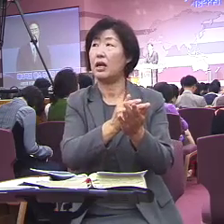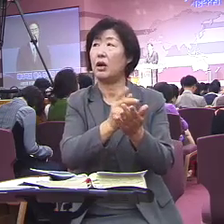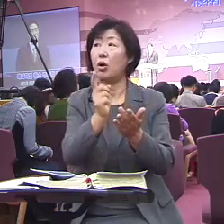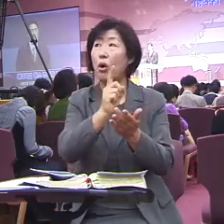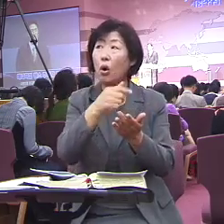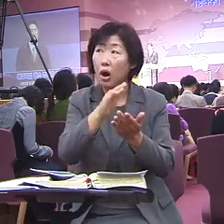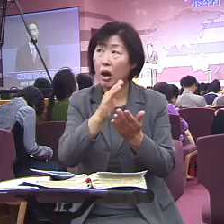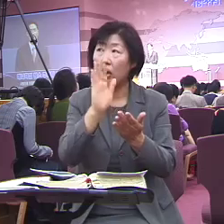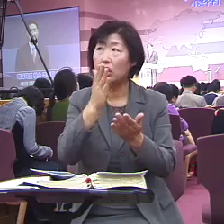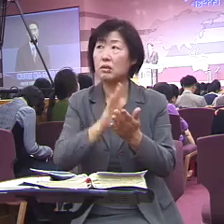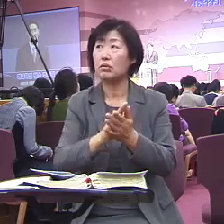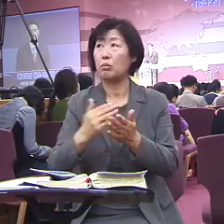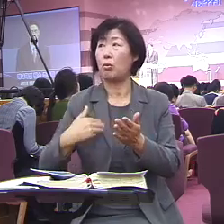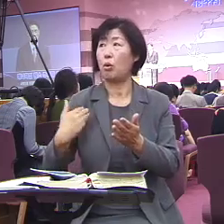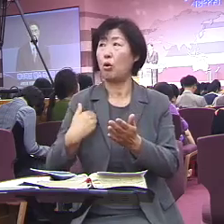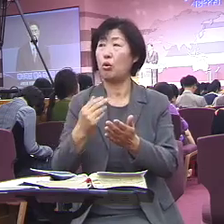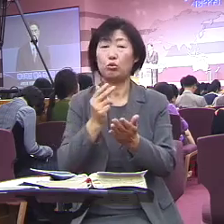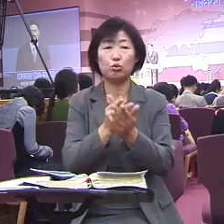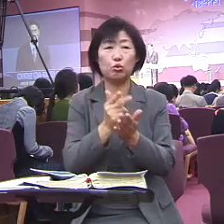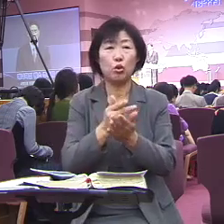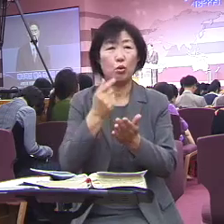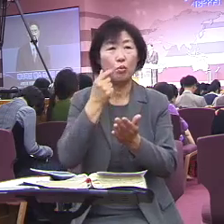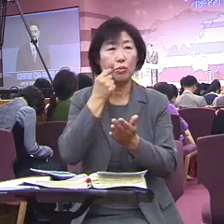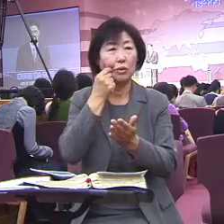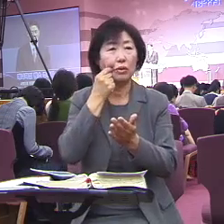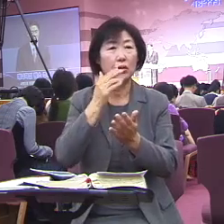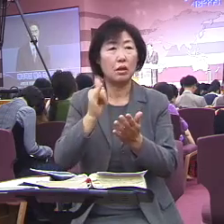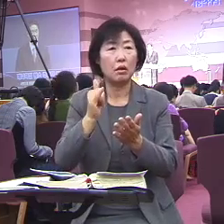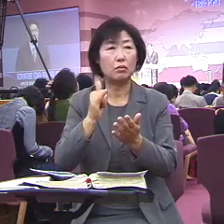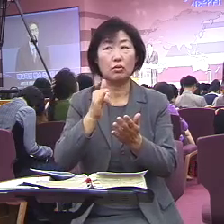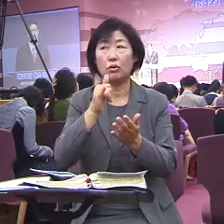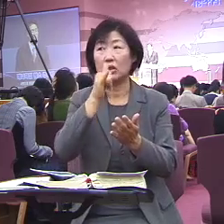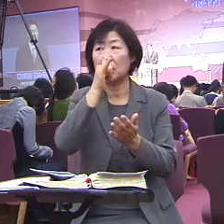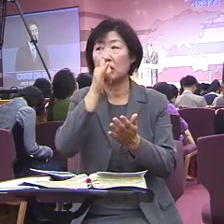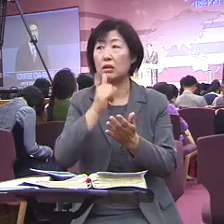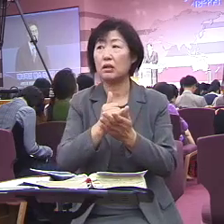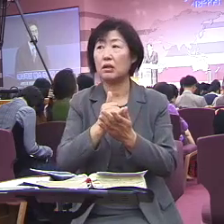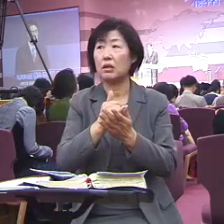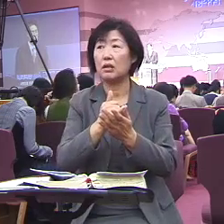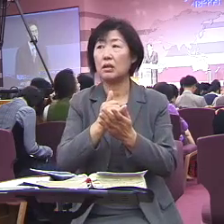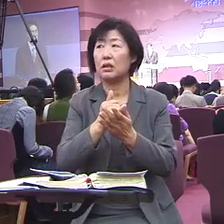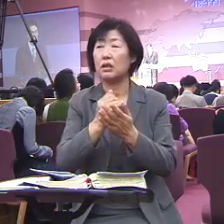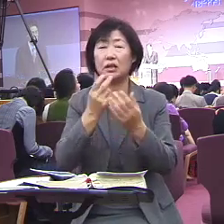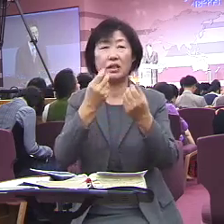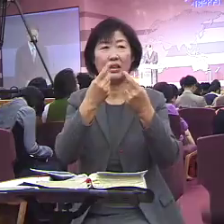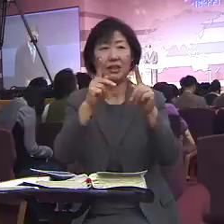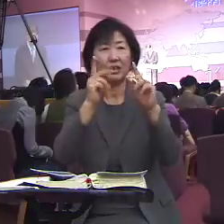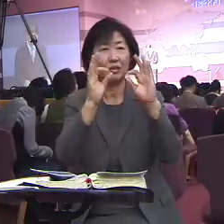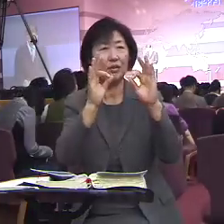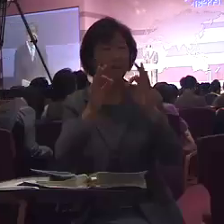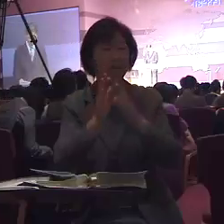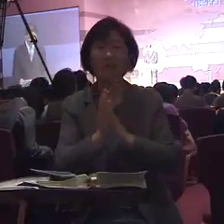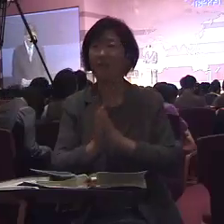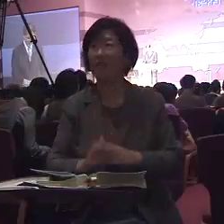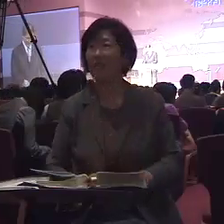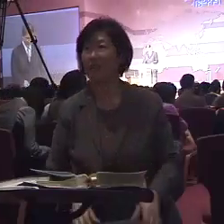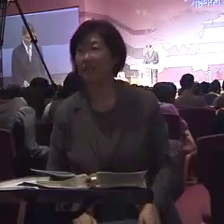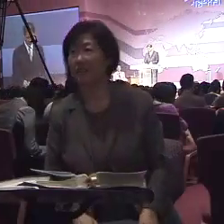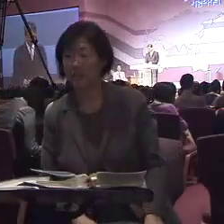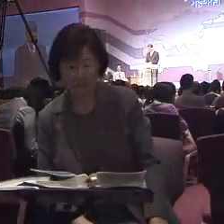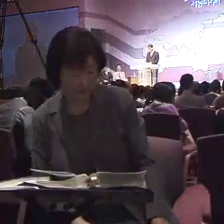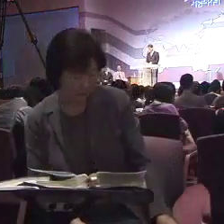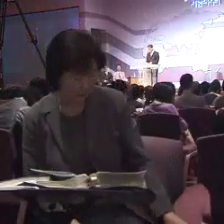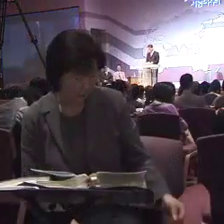가야 될지 몰라서 주차 못하시겠다고 하는 분이 계셔서 제가 영상 하나 준비했습니다. 보시죠.